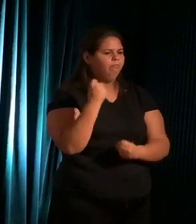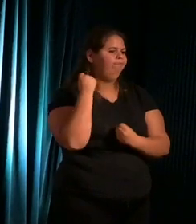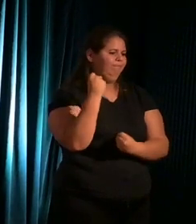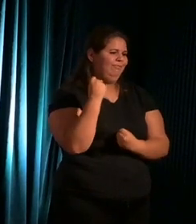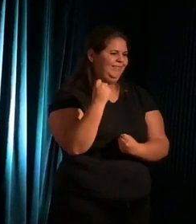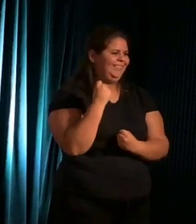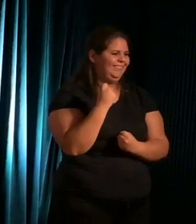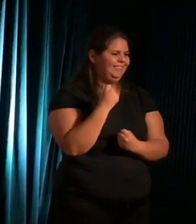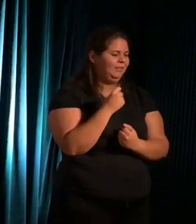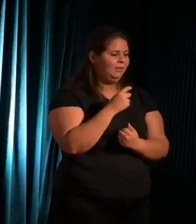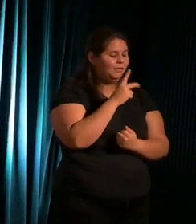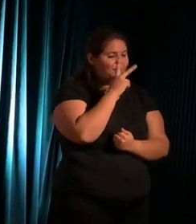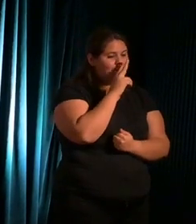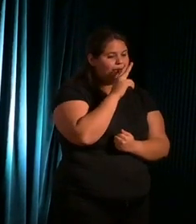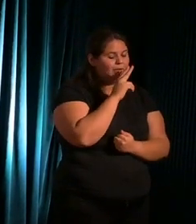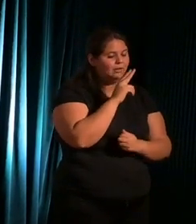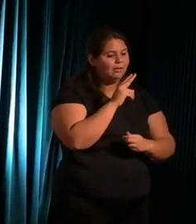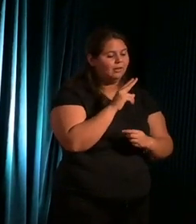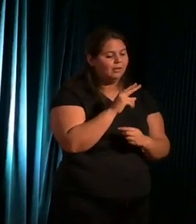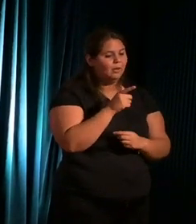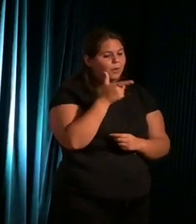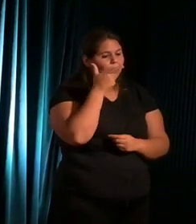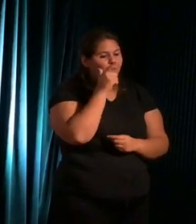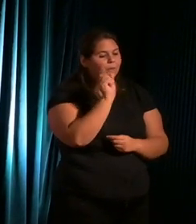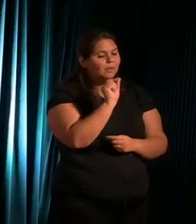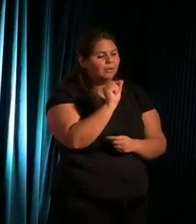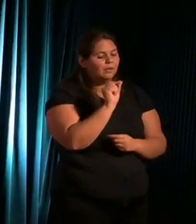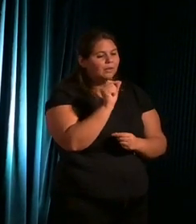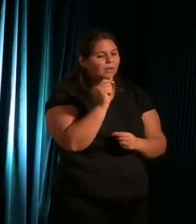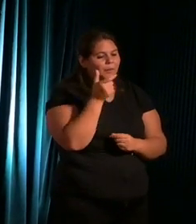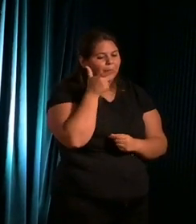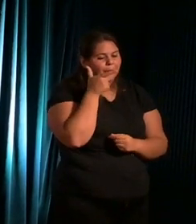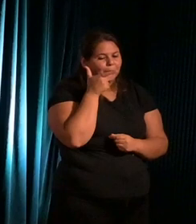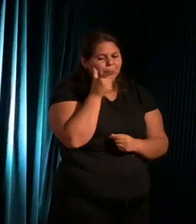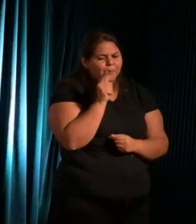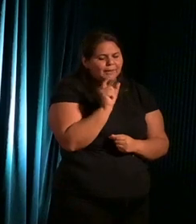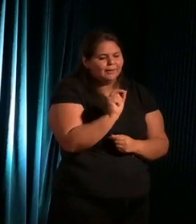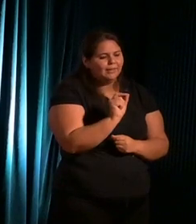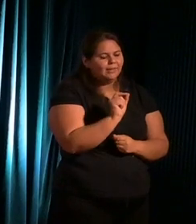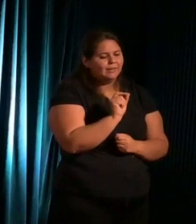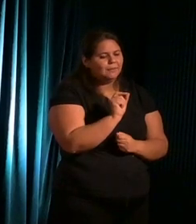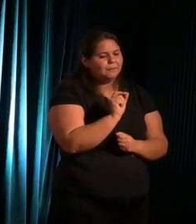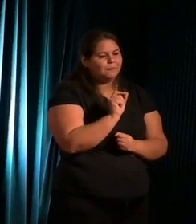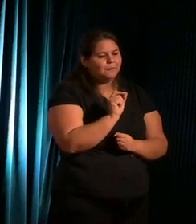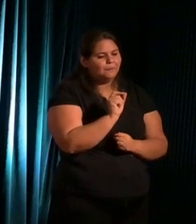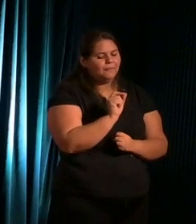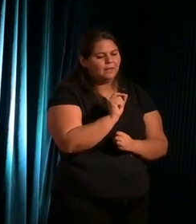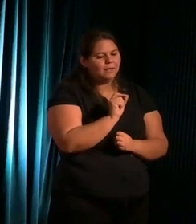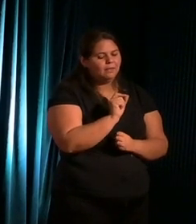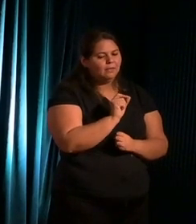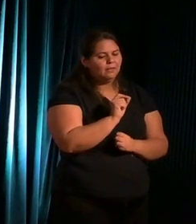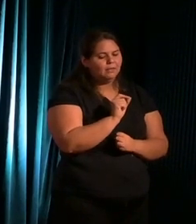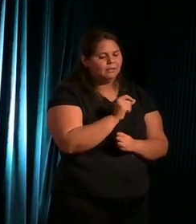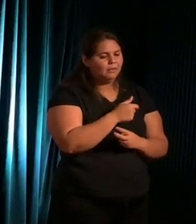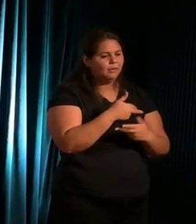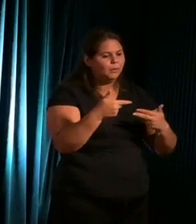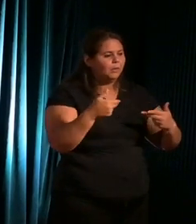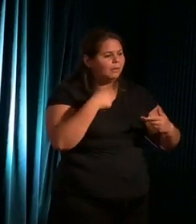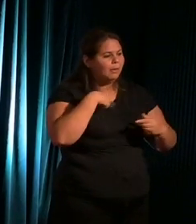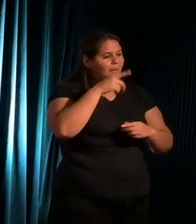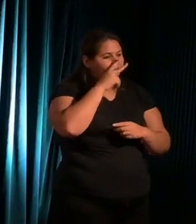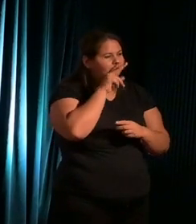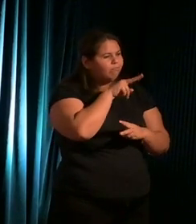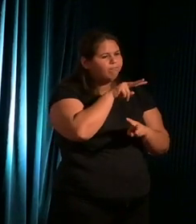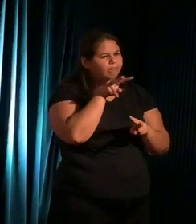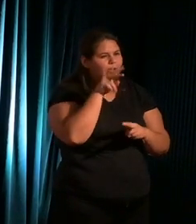né, com isso adquiriram iconicidade, ganharam, na verdade, né, um pouco o campo do imaginário,